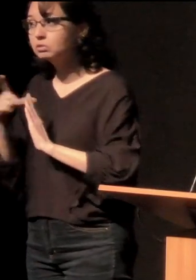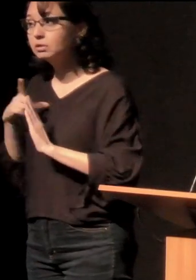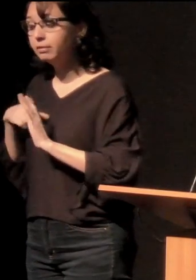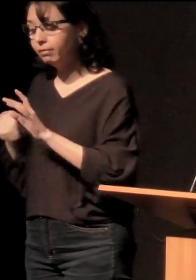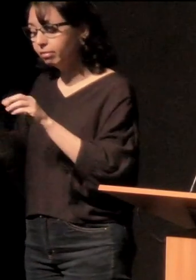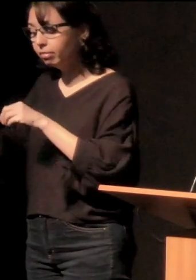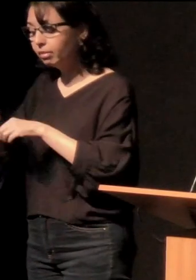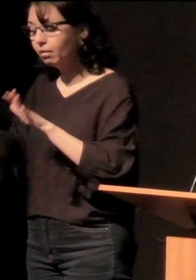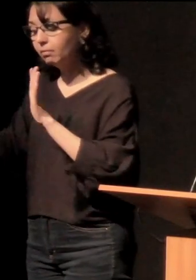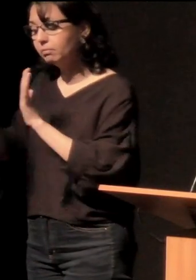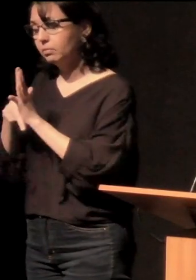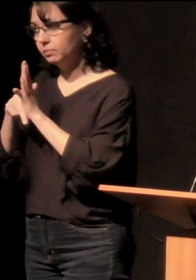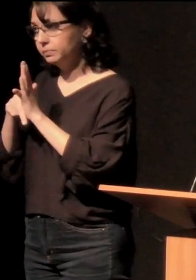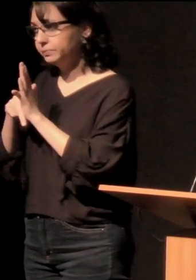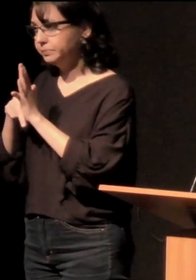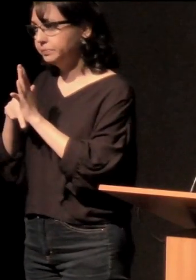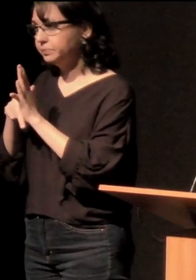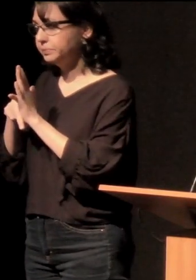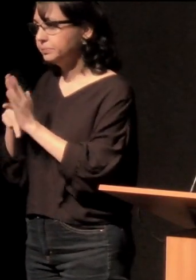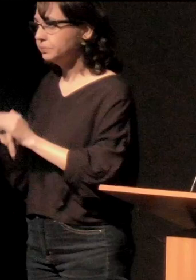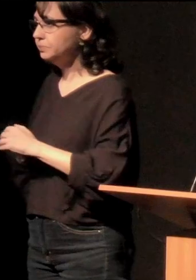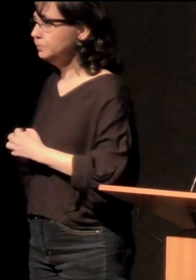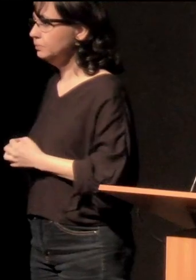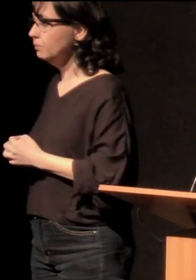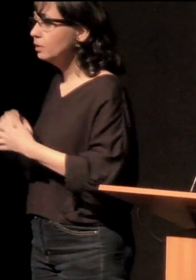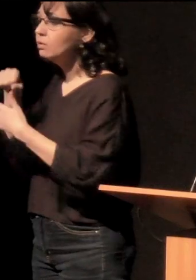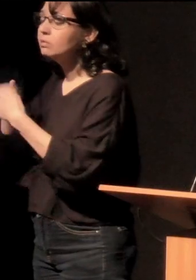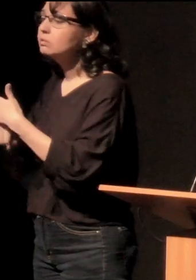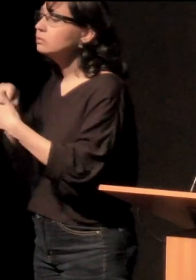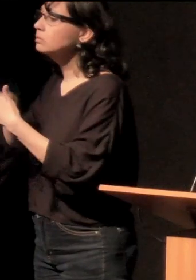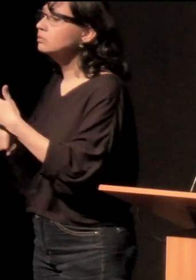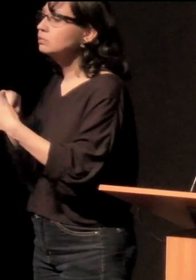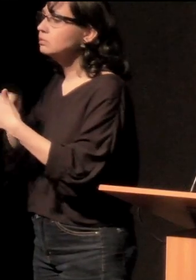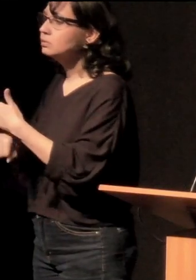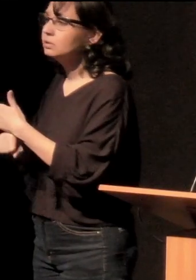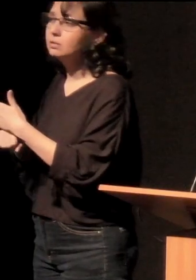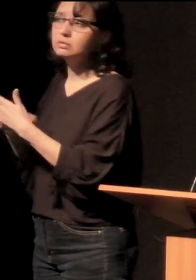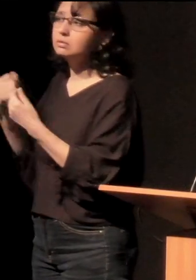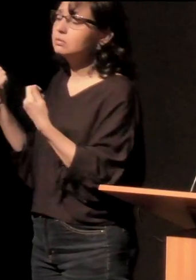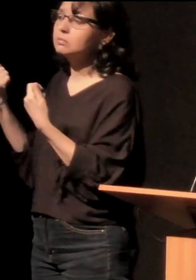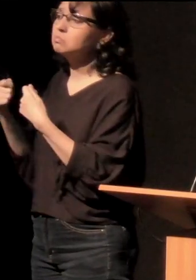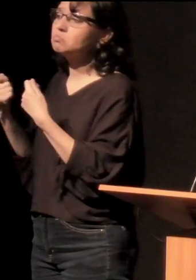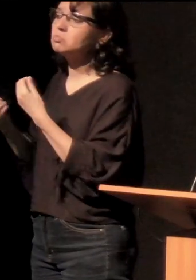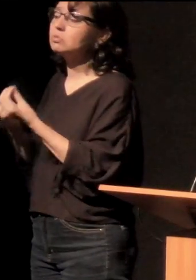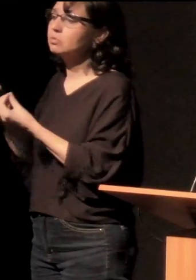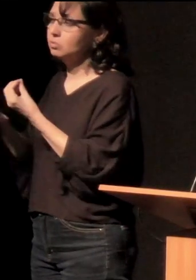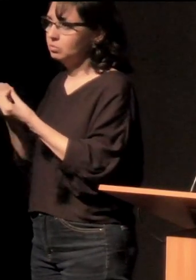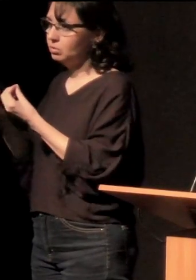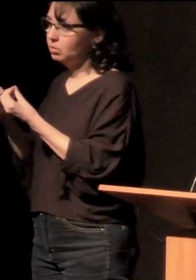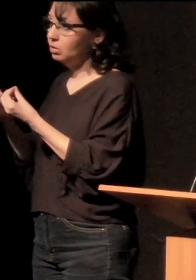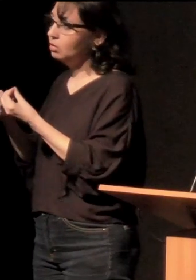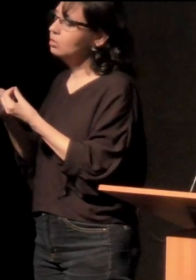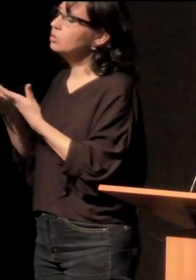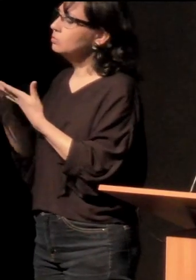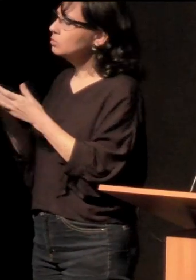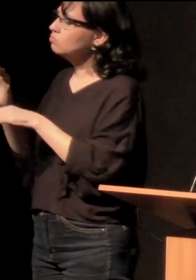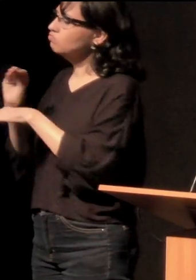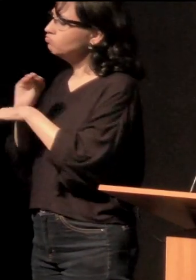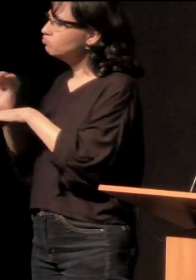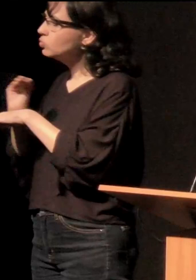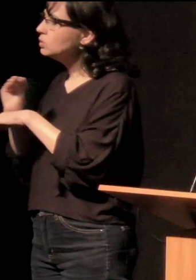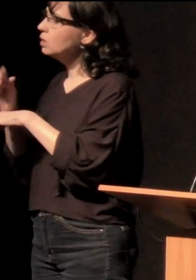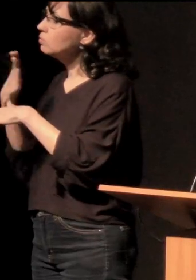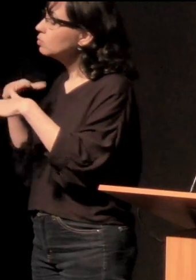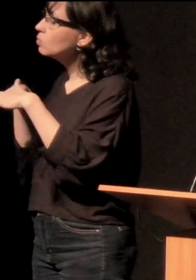propriedade do seu território tá e a resistência ela passa pela preservação das suas tradições das suas culturas e alimentação